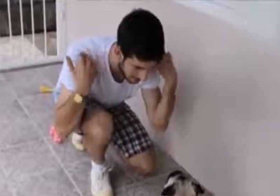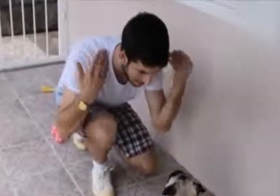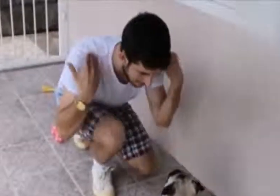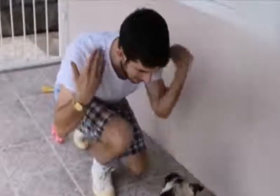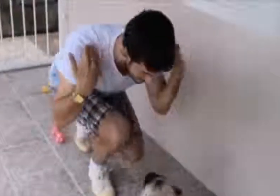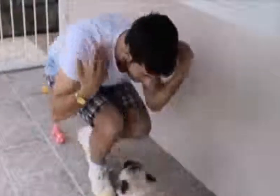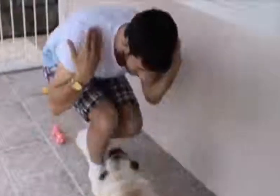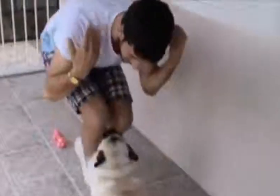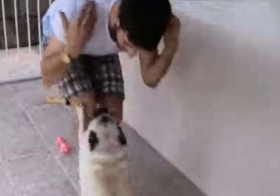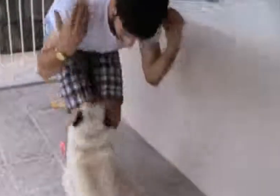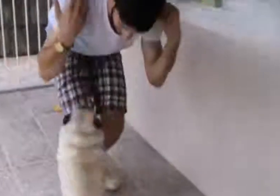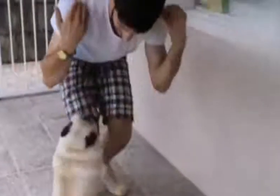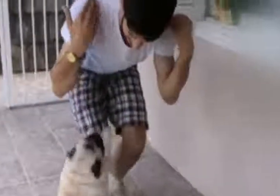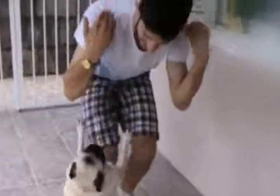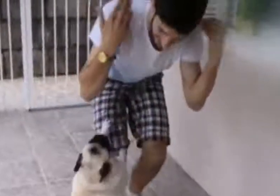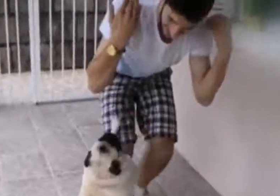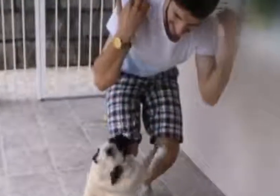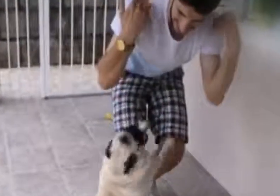sobre o universo dos surdos.